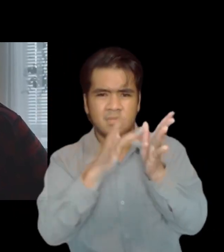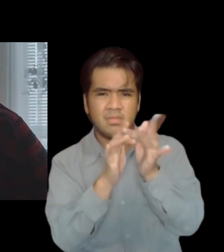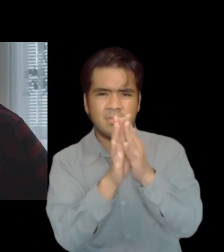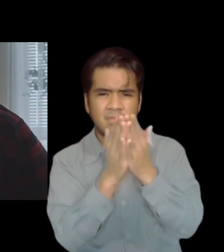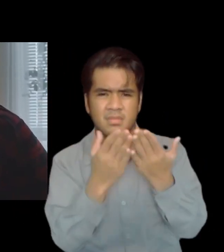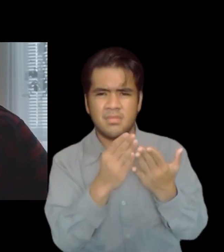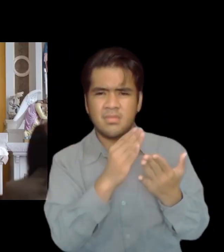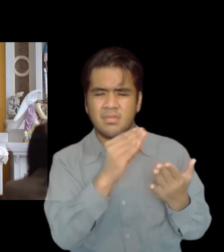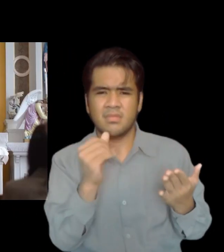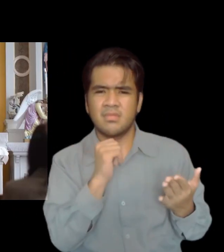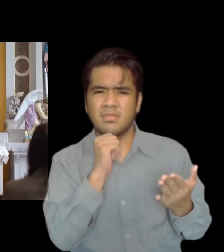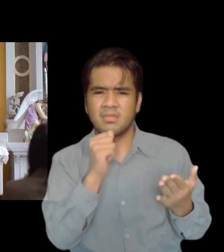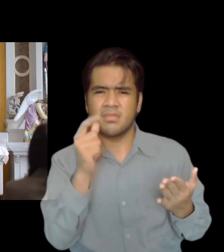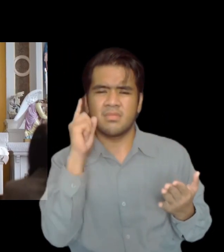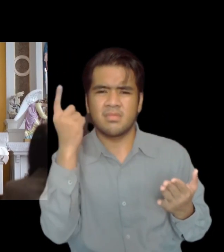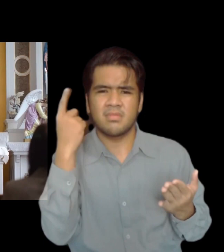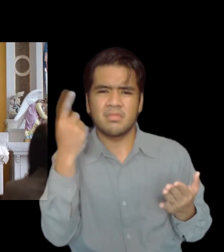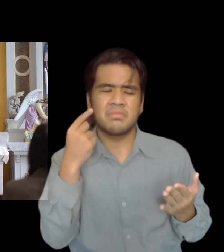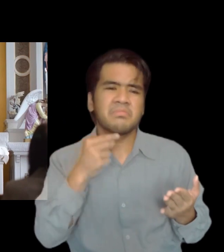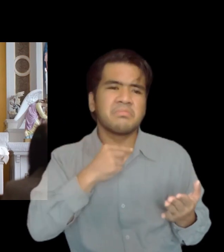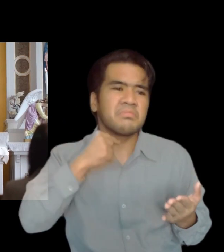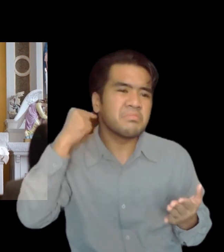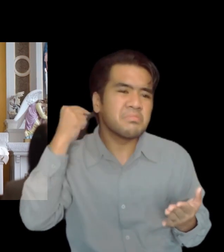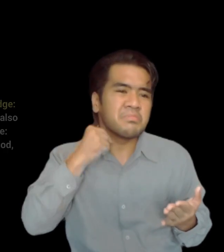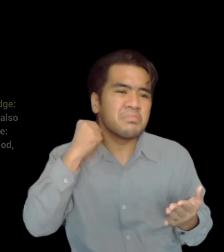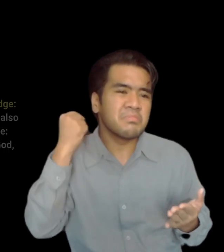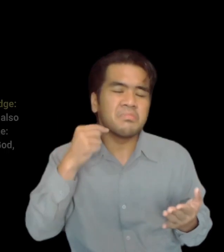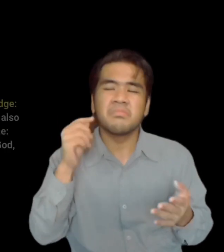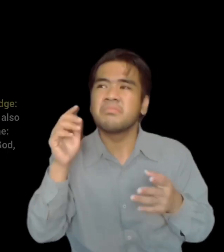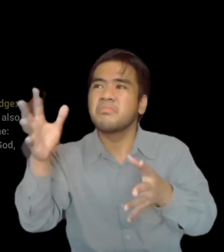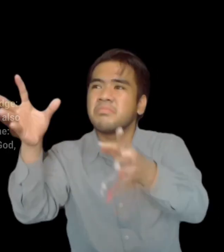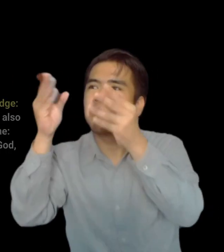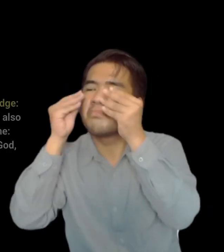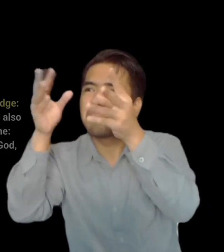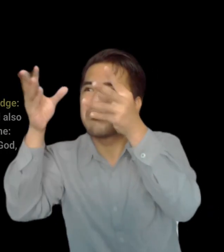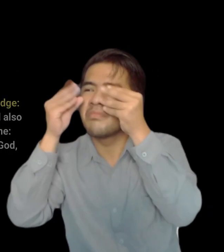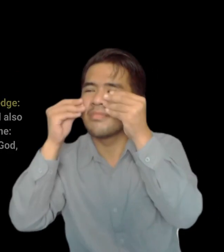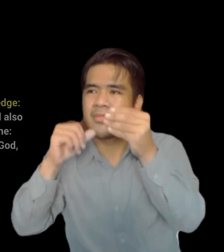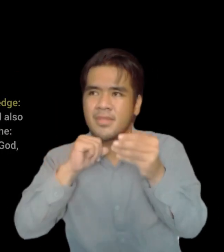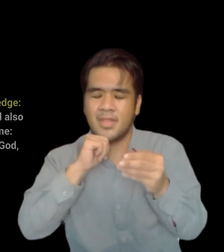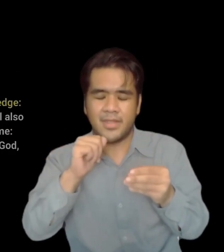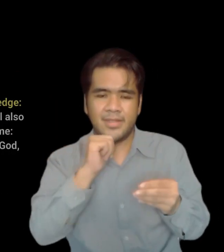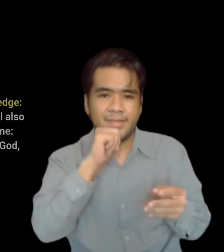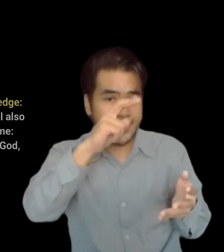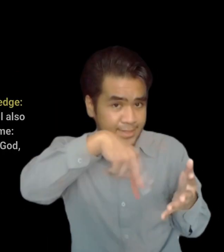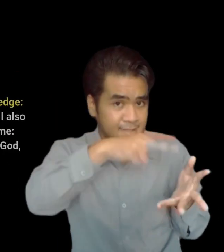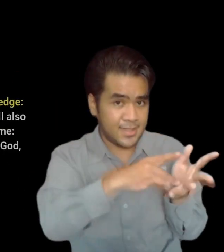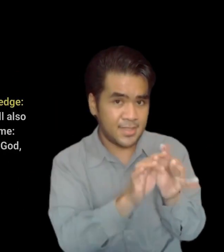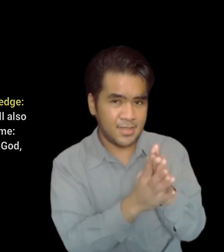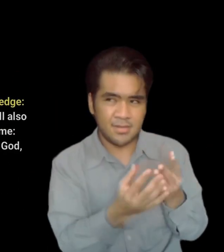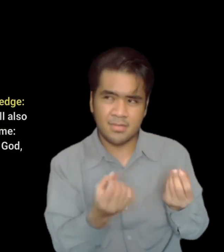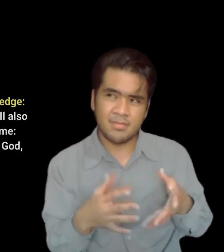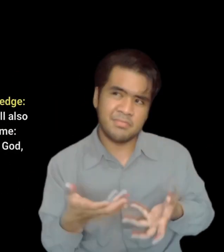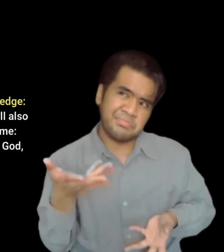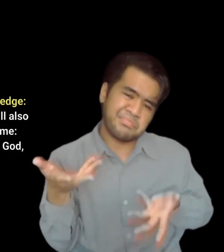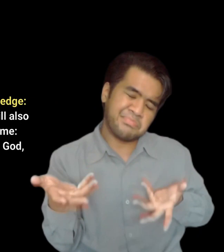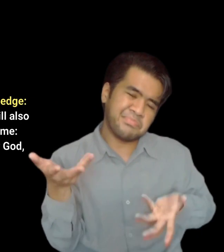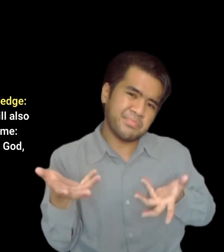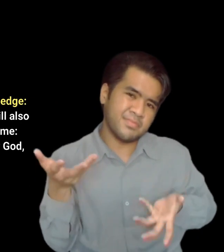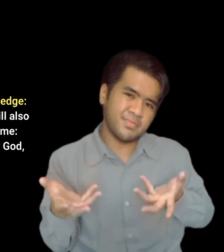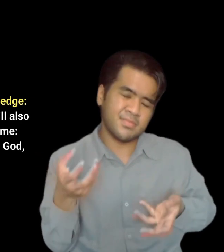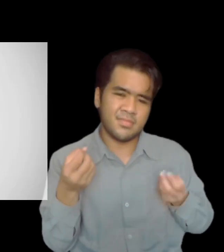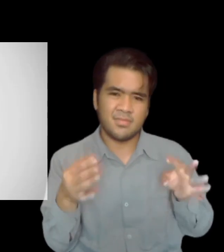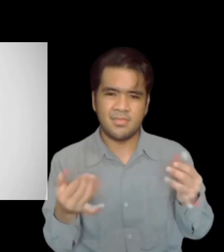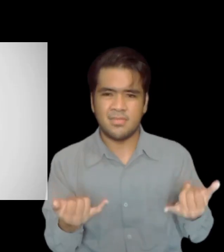po ang Catholic Bible at huwag lamang makinig sa mga sermon ng pari. Dahil kaya napapahamak ang tao ay dahil sa kakulangan ng kaalaman sa salita